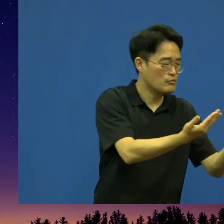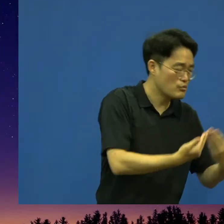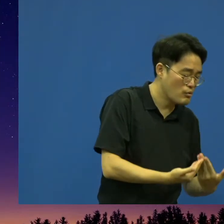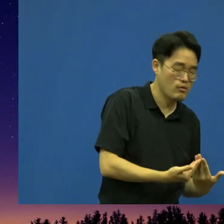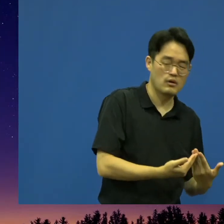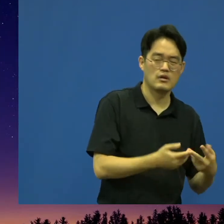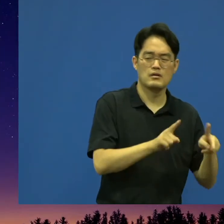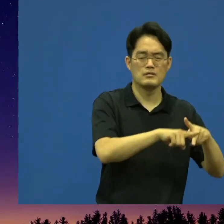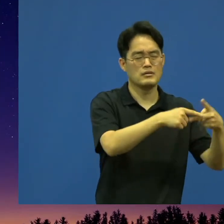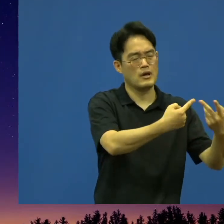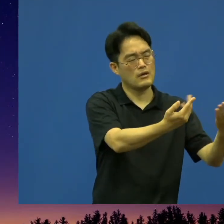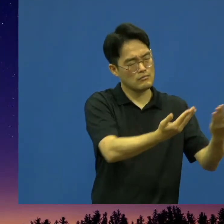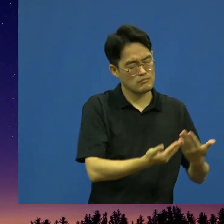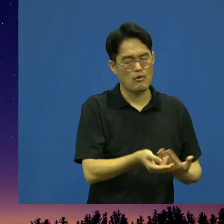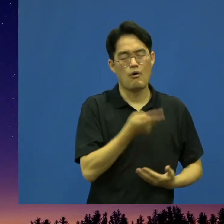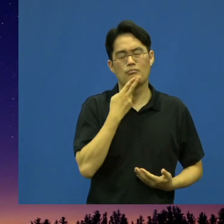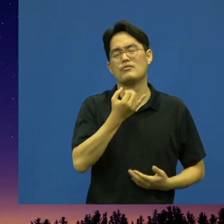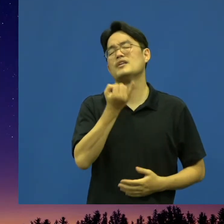몰라줘도 되죠.